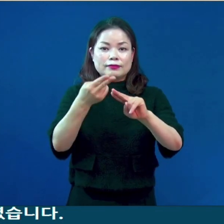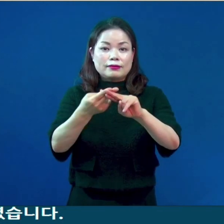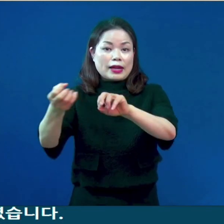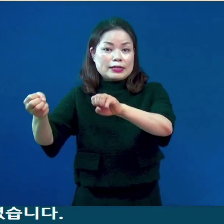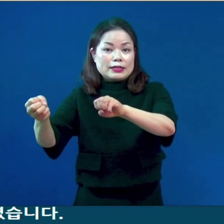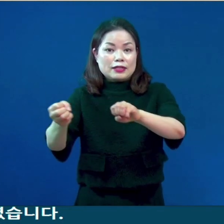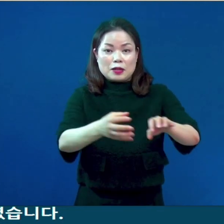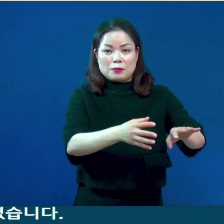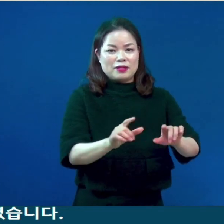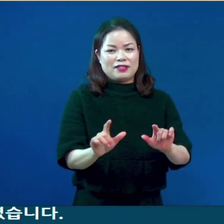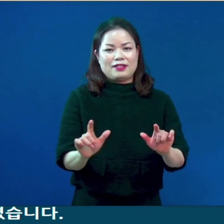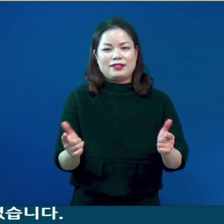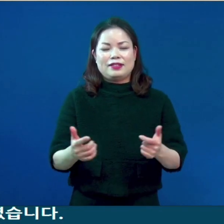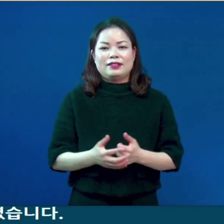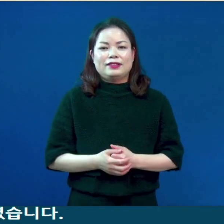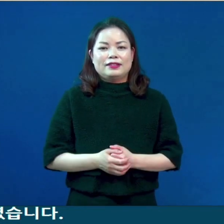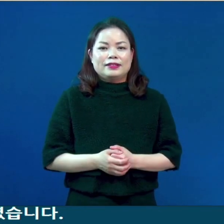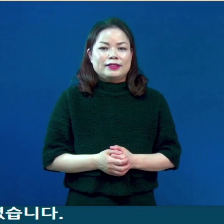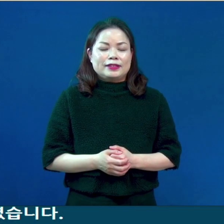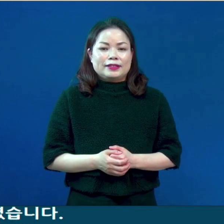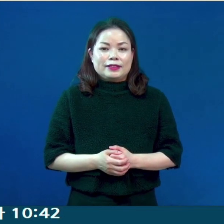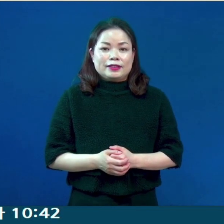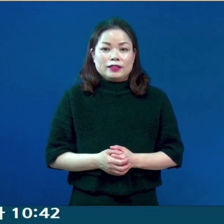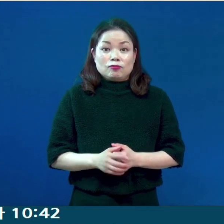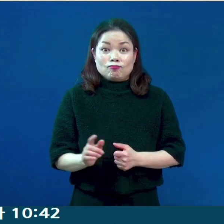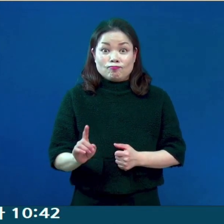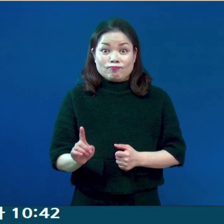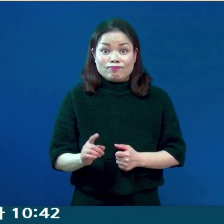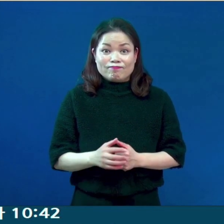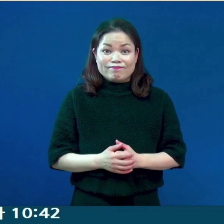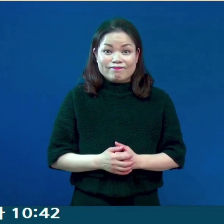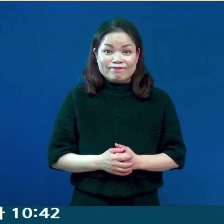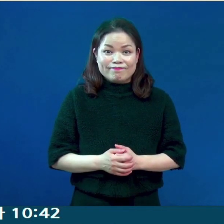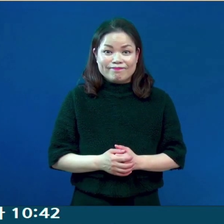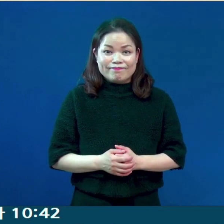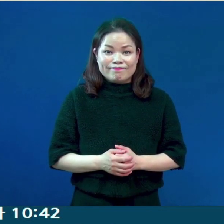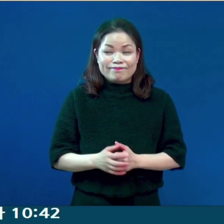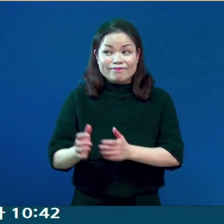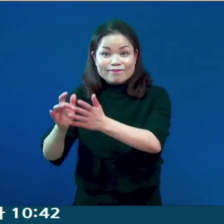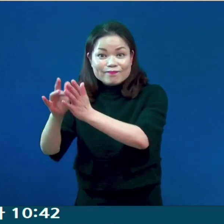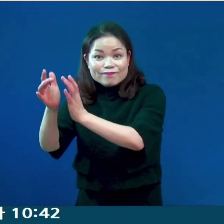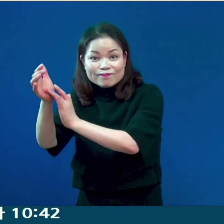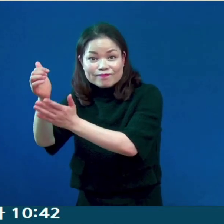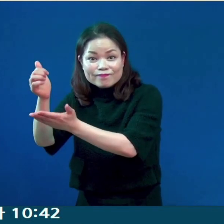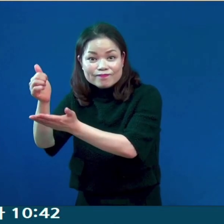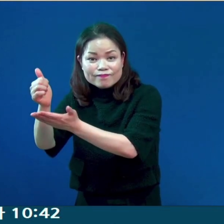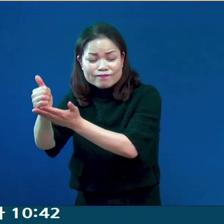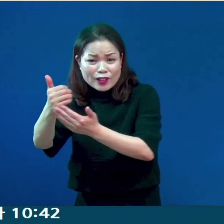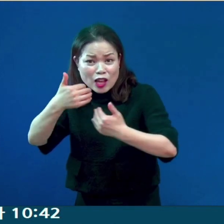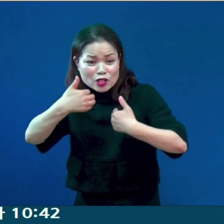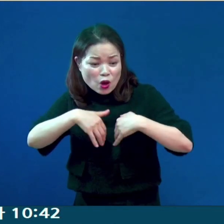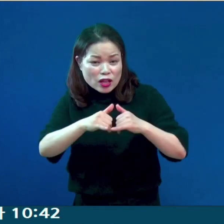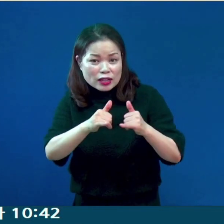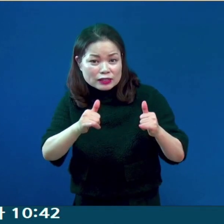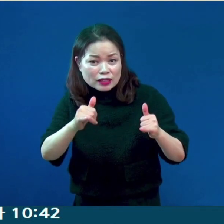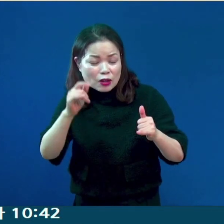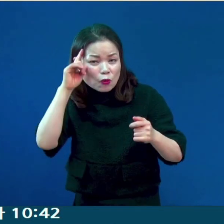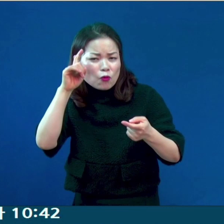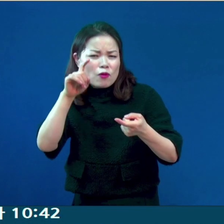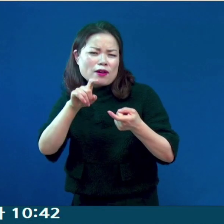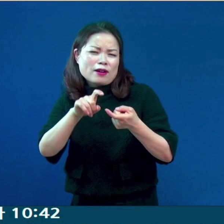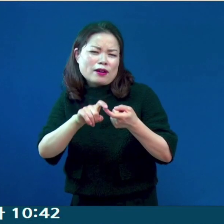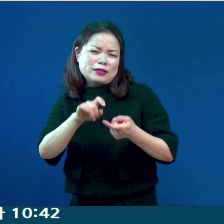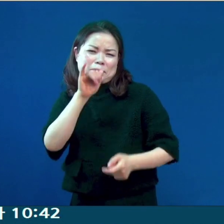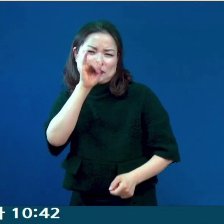잃어버리지 아니하리라. 뭐예요? 예수님이 그렇게 연약한 자들에게 관심이 있다는